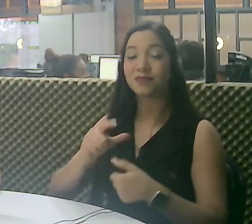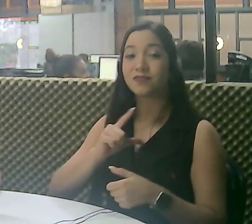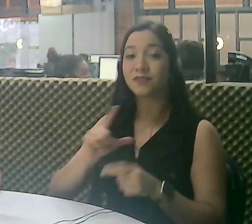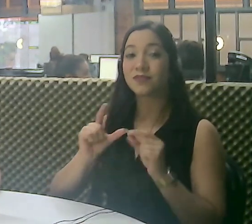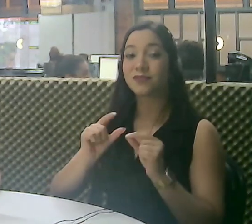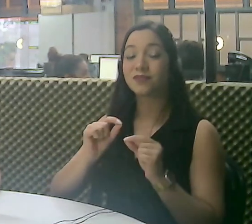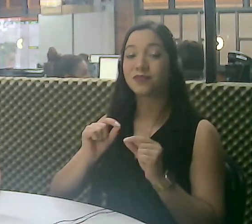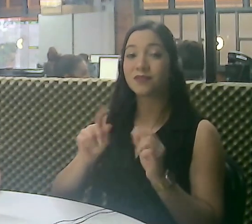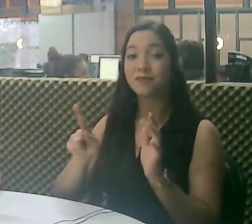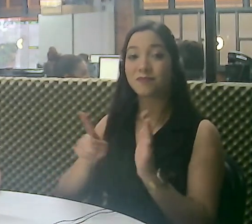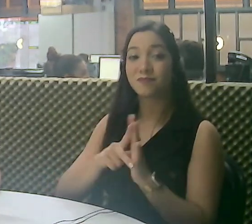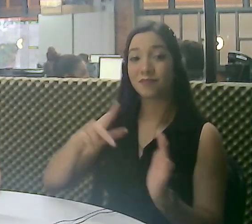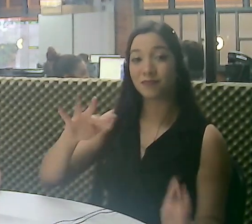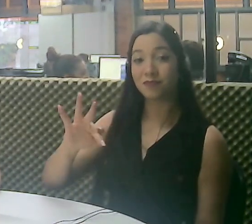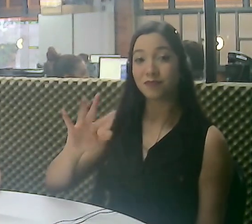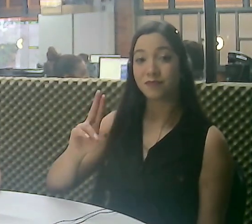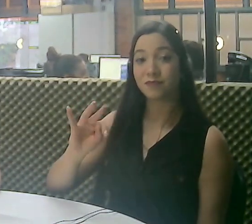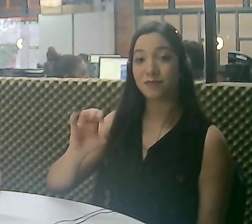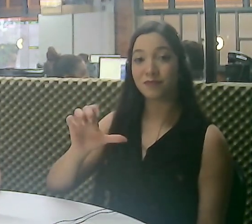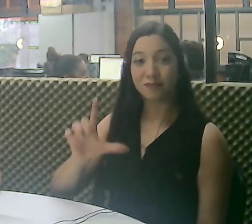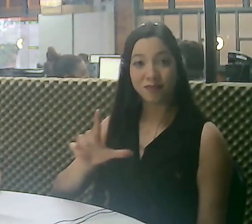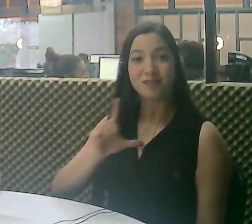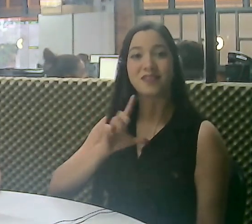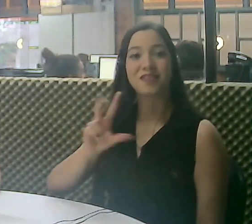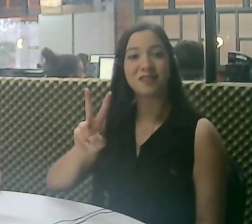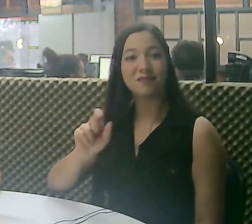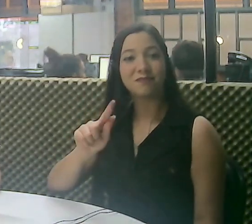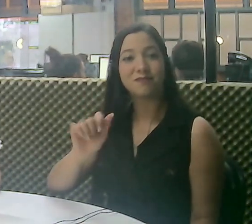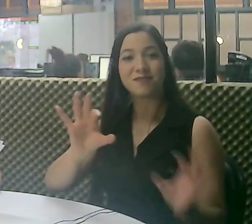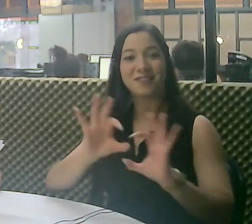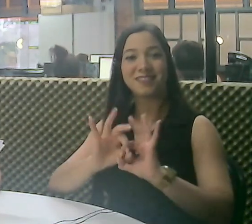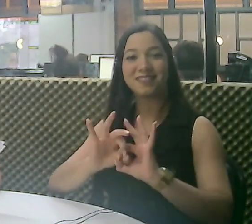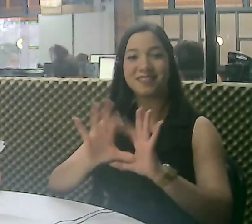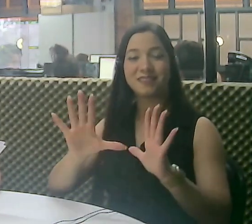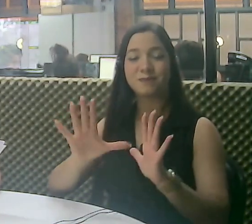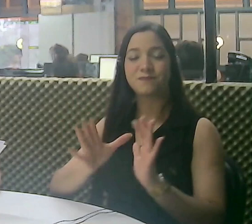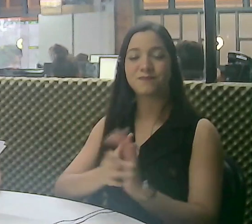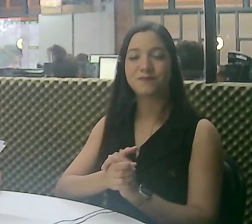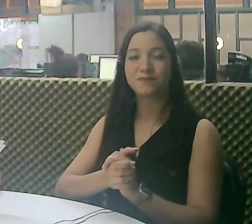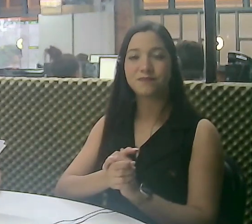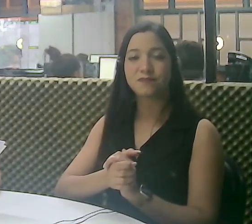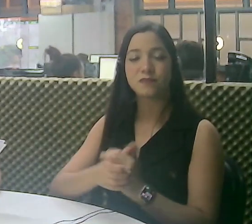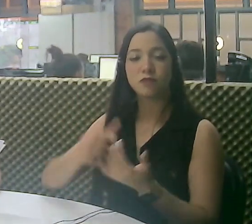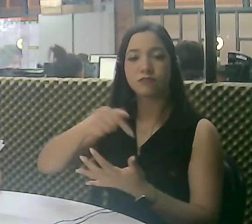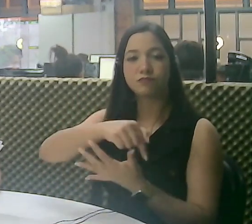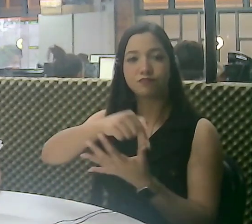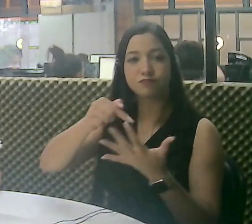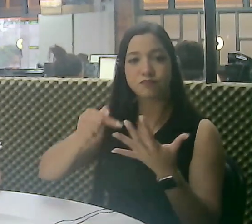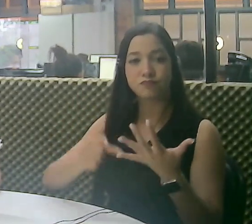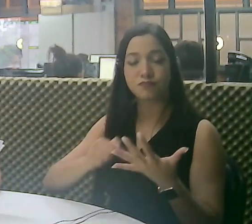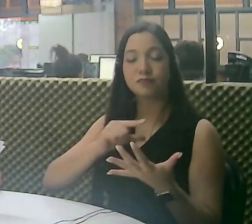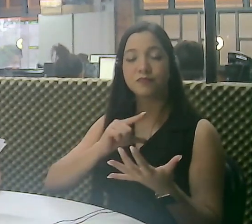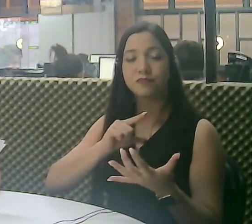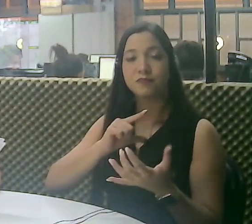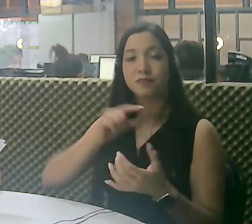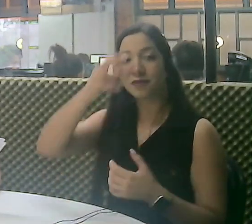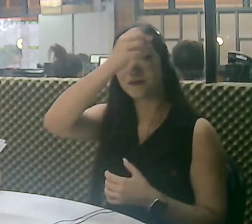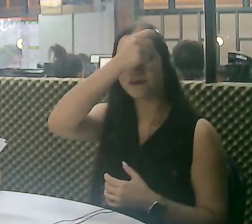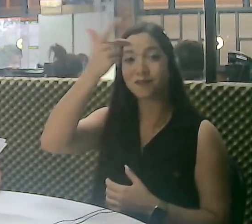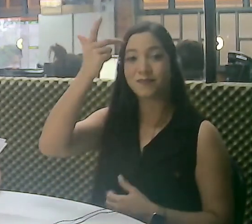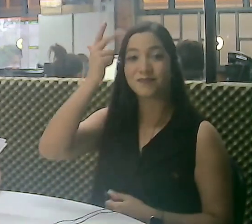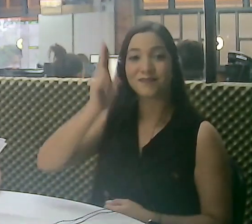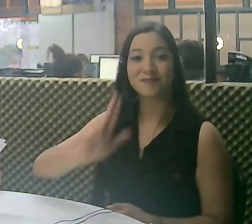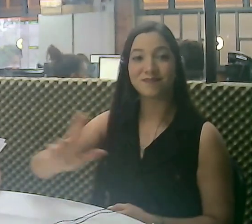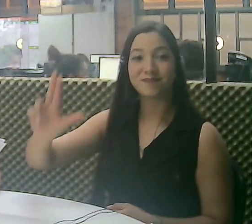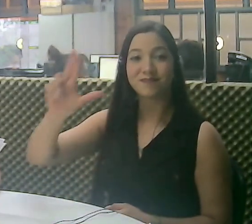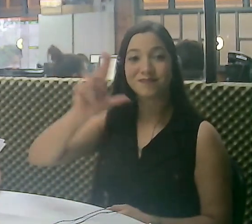As atividades esportivas oferecidas pela Futel estão com vagas disponíveis. Modalidades esportivas oferecidas pela Prefeitura de